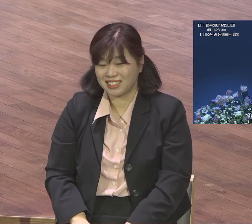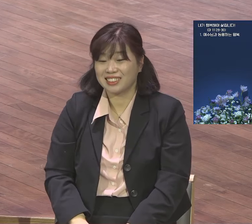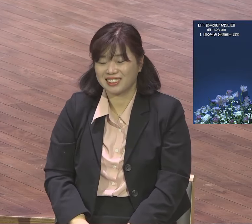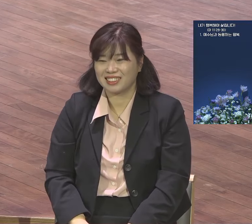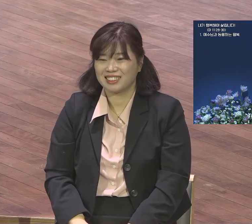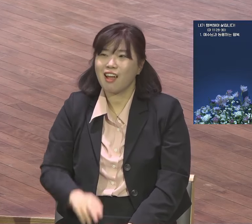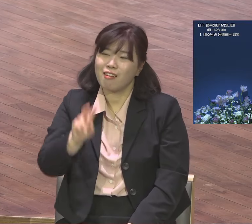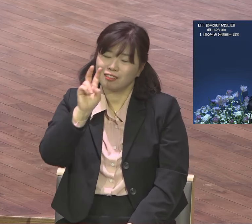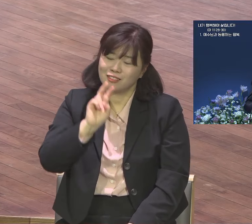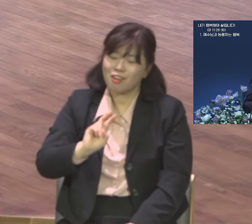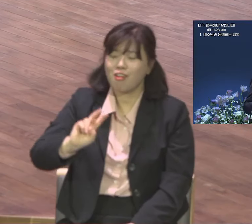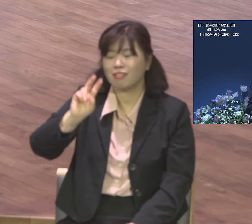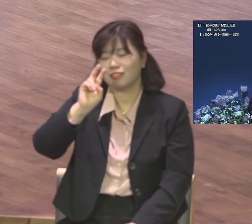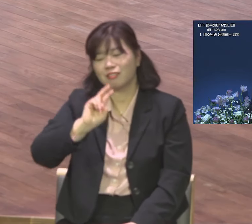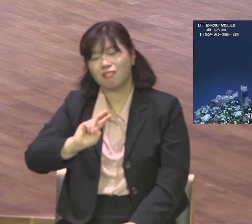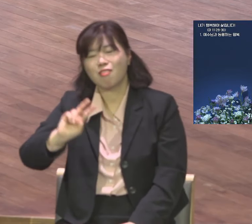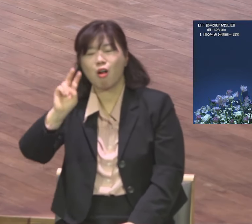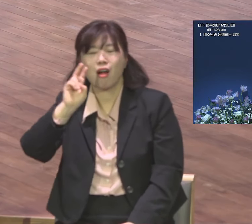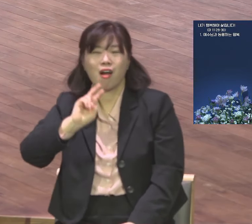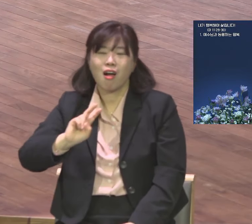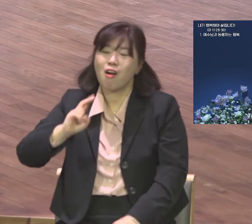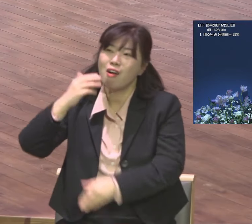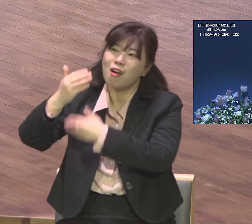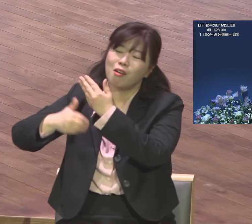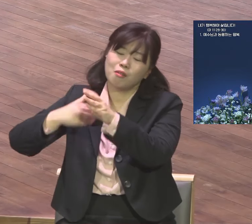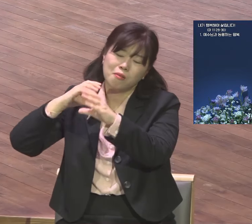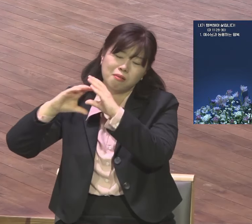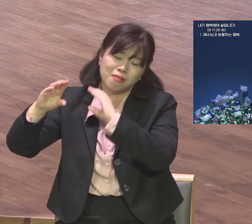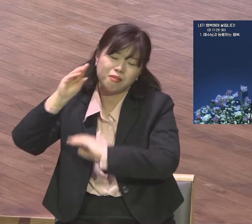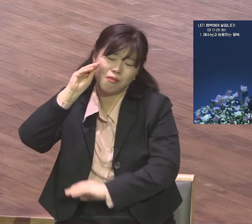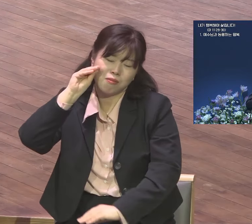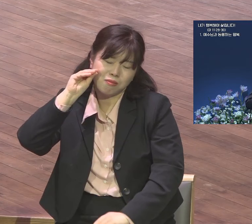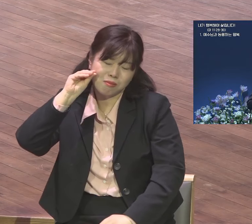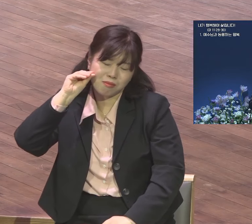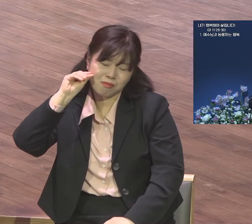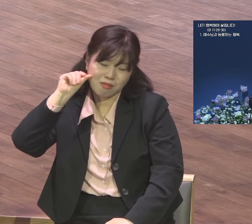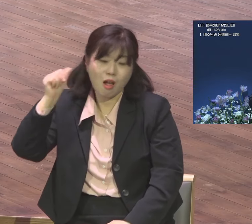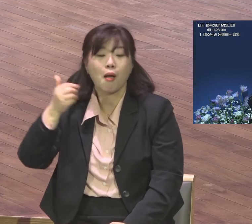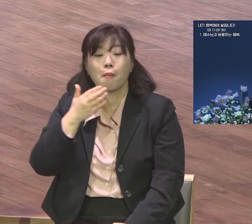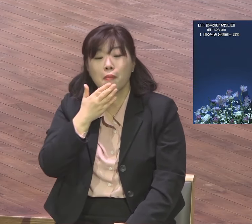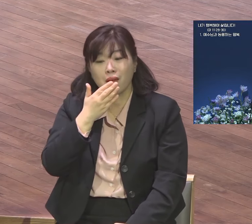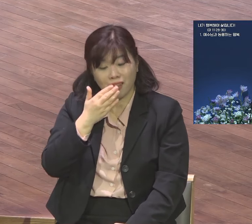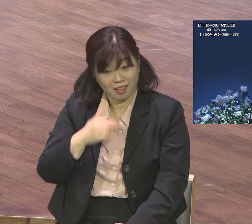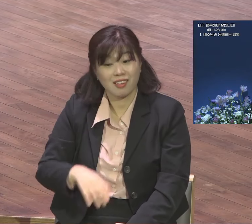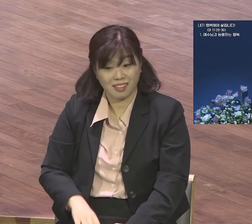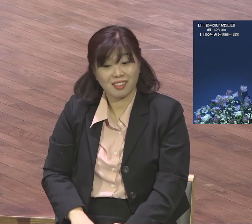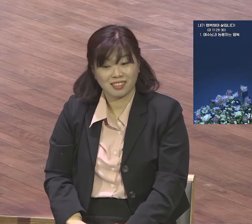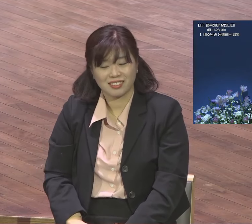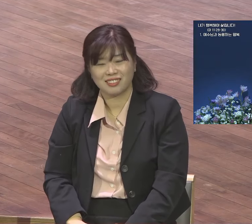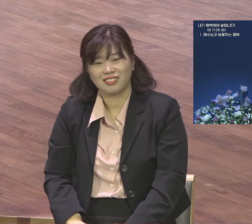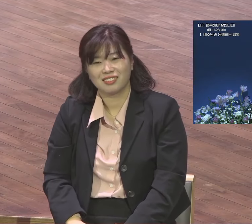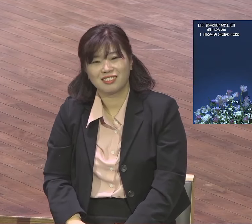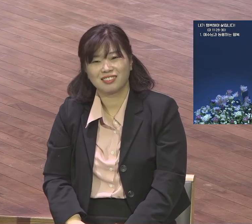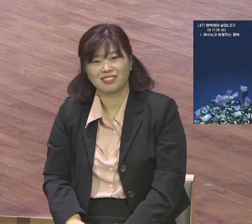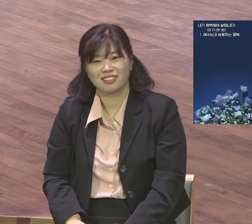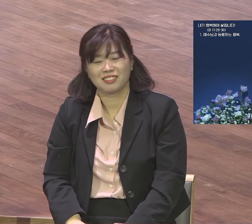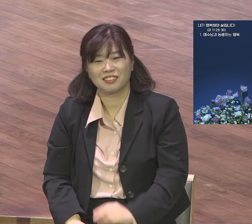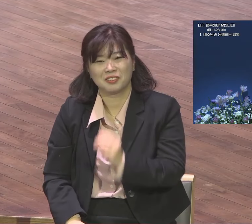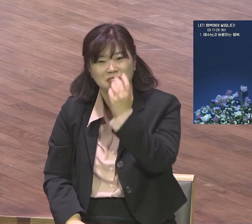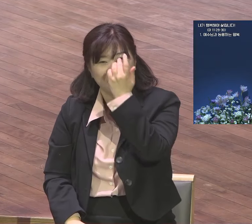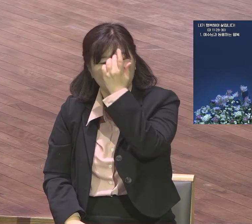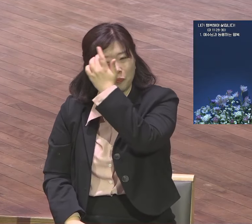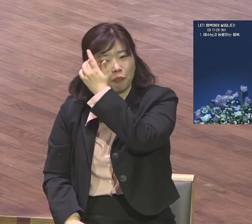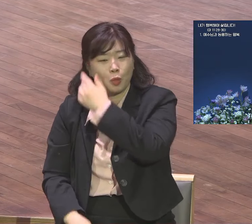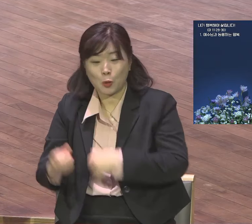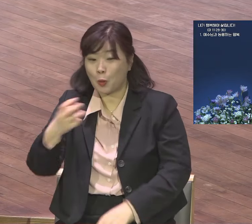이렇게 찬양을 드리면 막 주님과 함께함이 막 절로절로 느껴집니다. 그리고 이러한